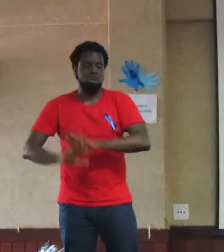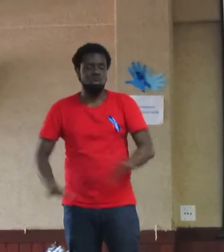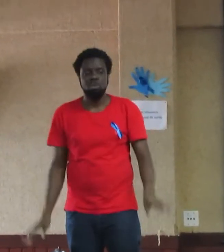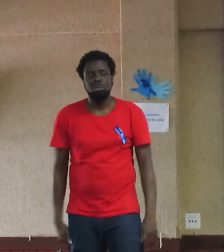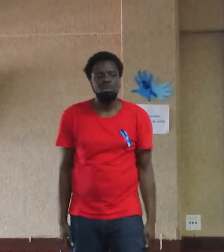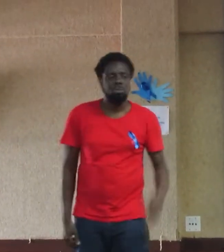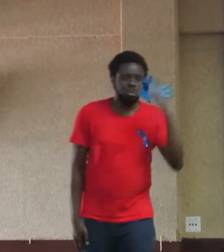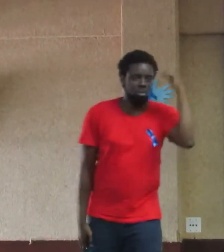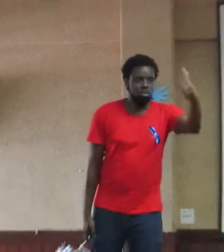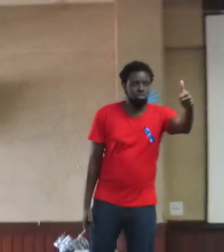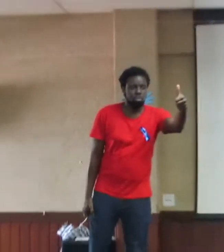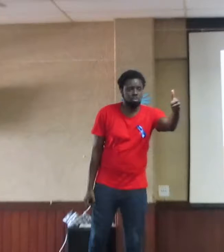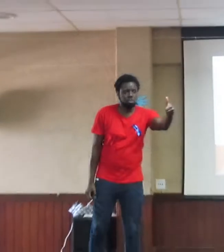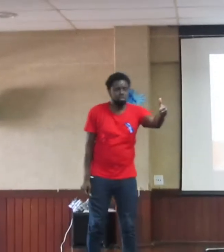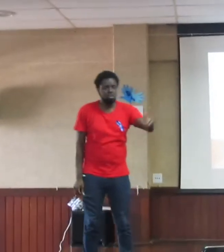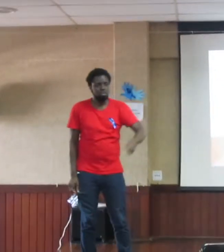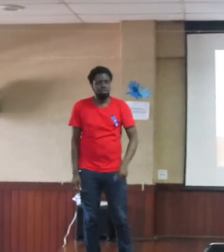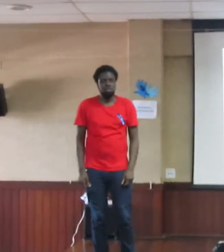trabalho.